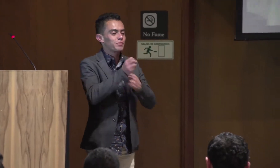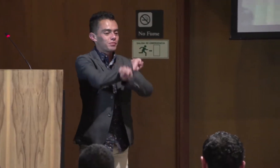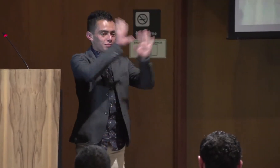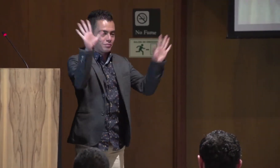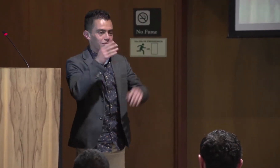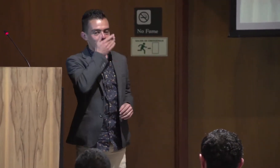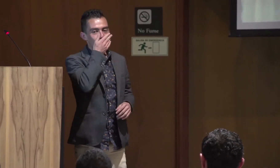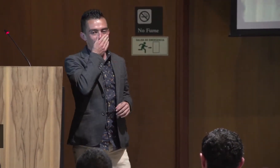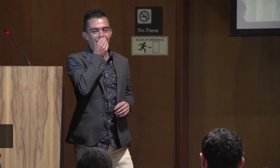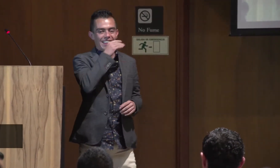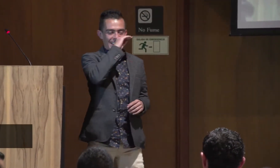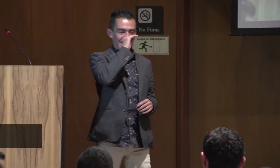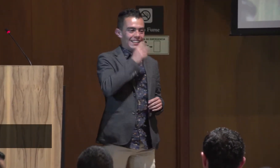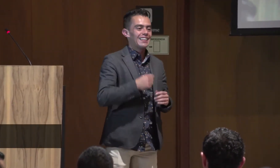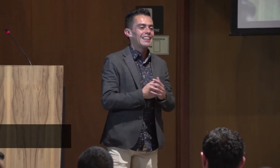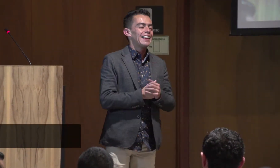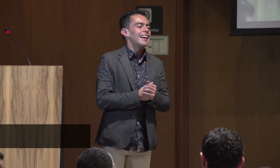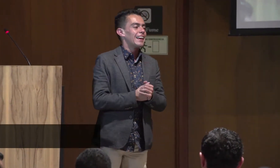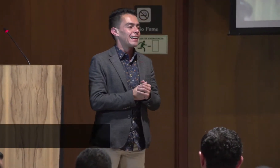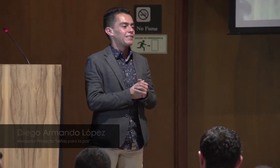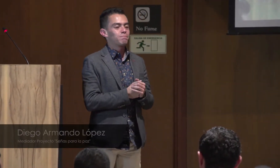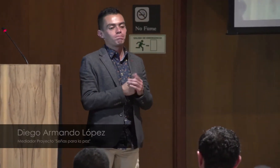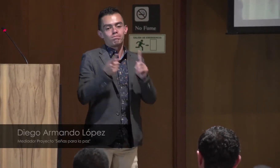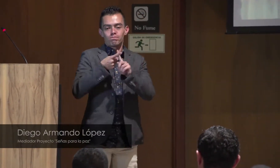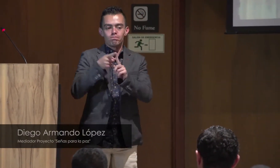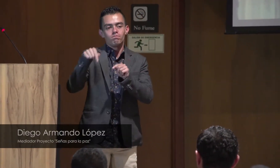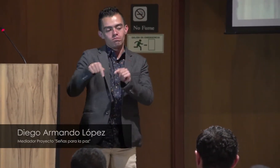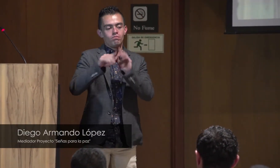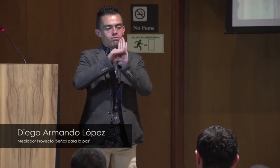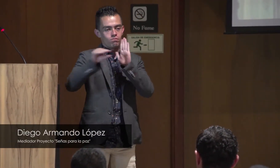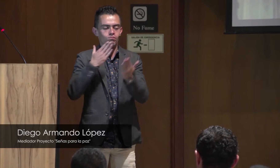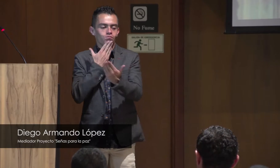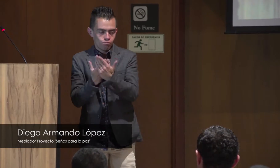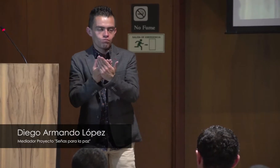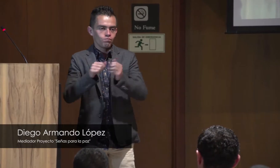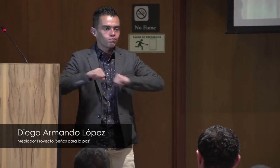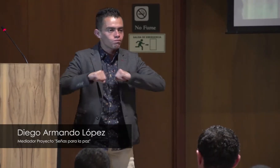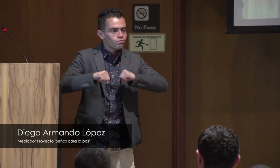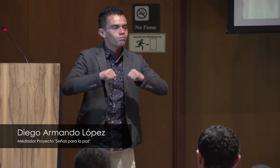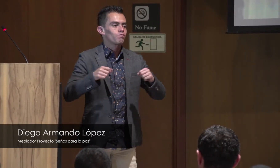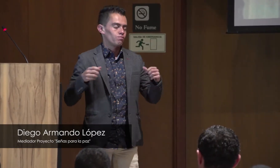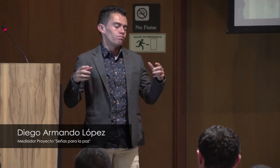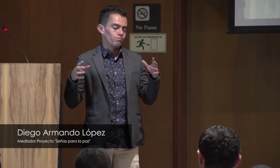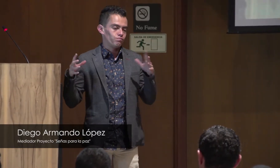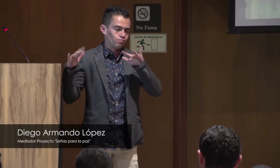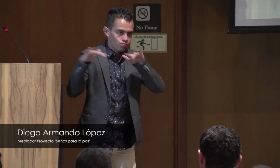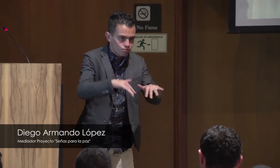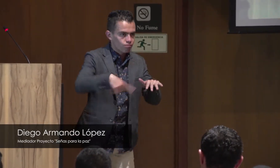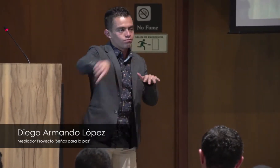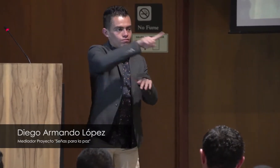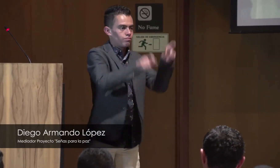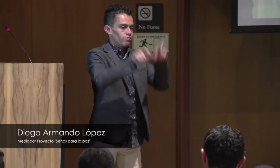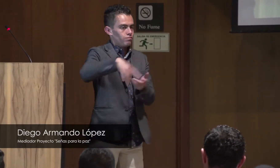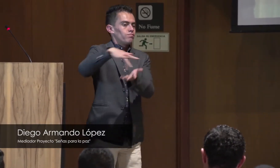Buenos días para todos. Primero que todo, darle un sentido de agradecimiento a